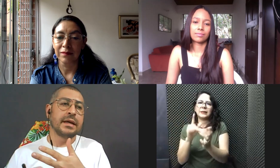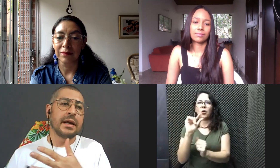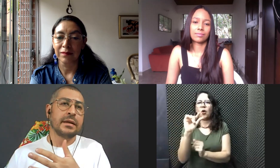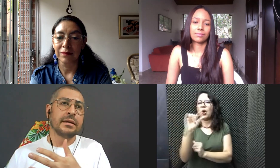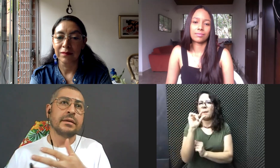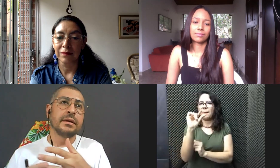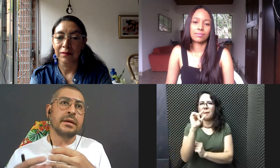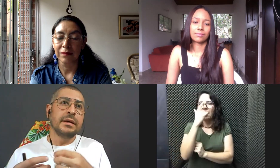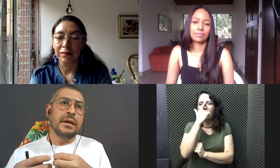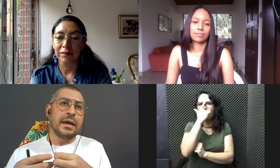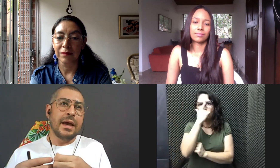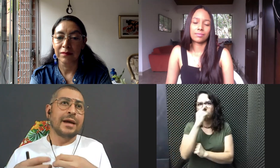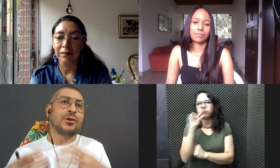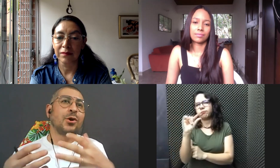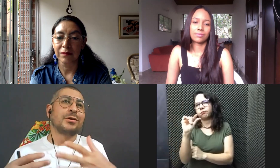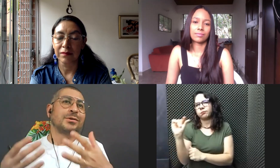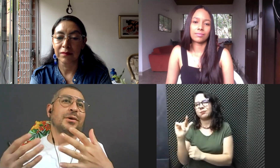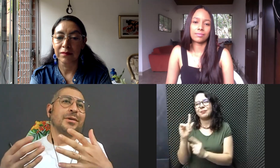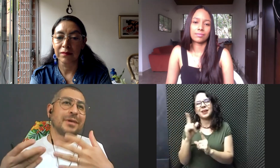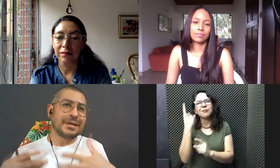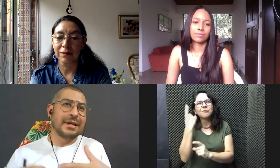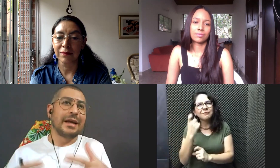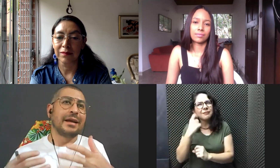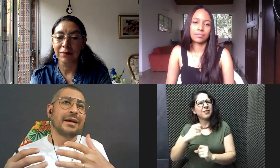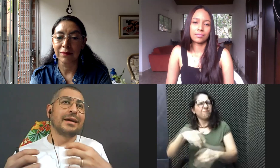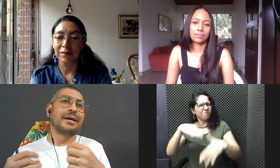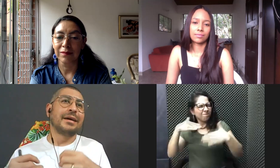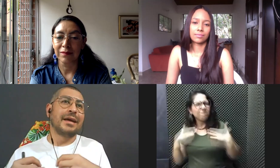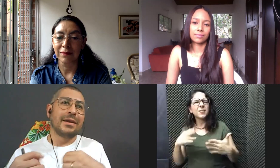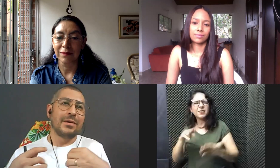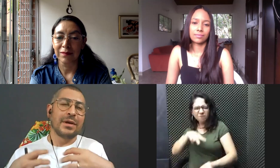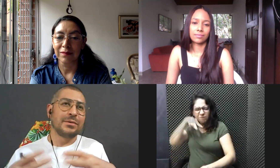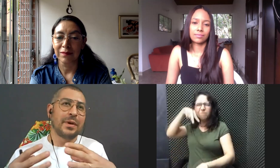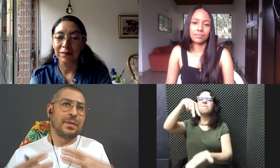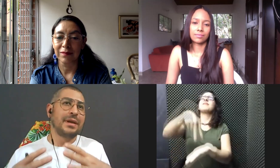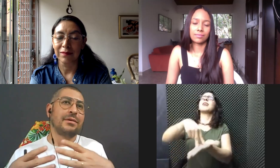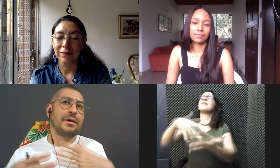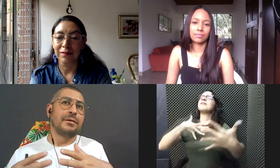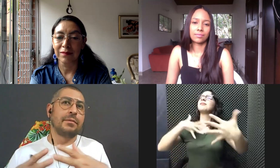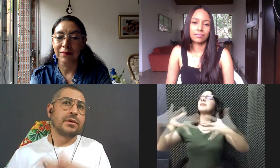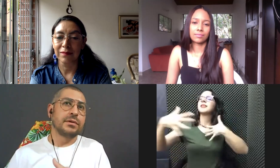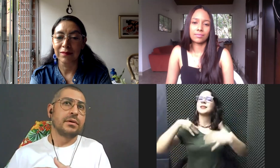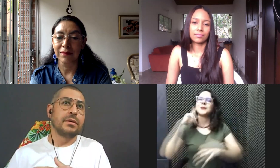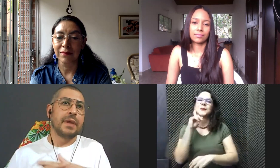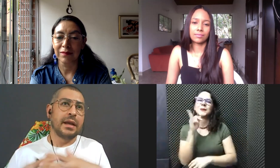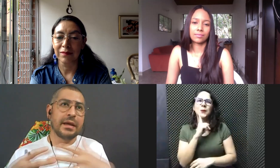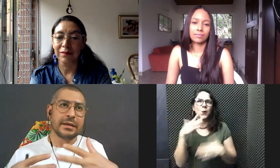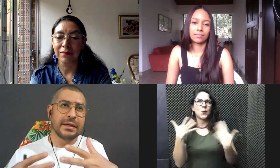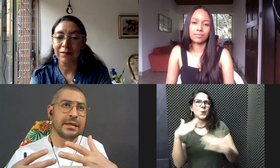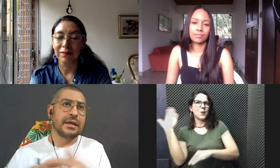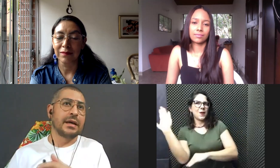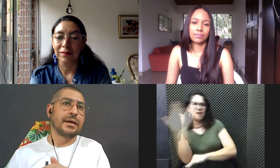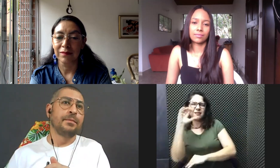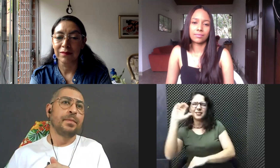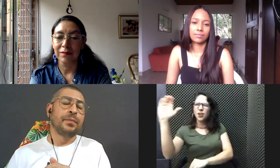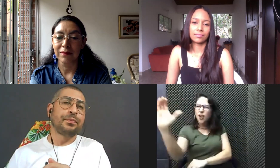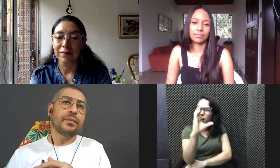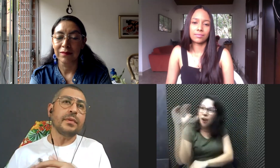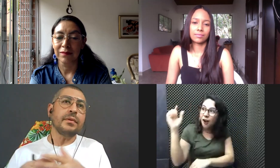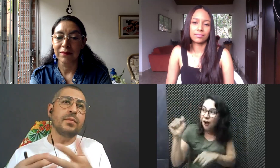ese gran actor sordo que salga en una super película o una producción colombiana y que se